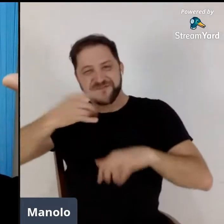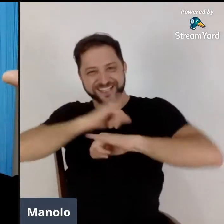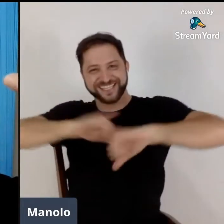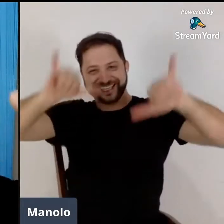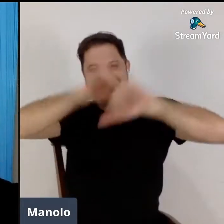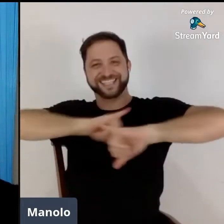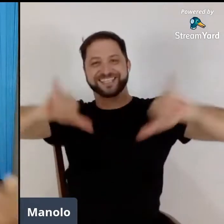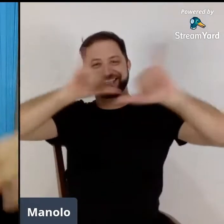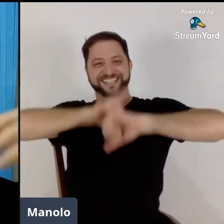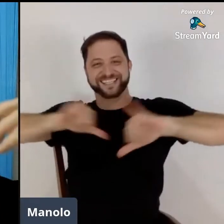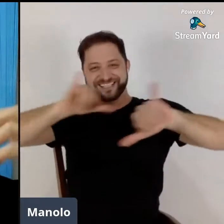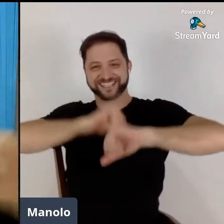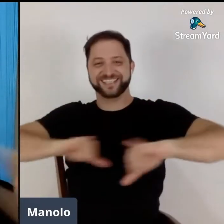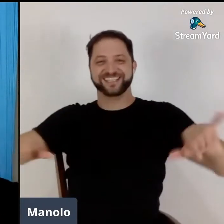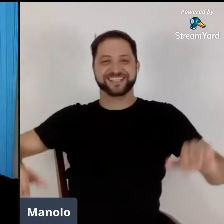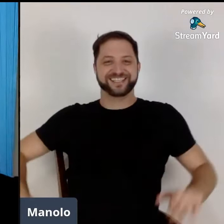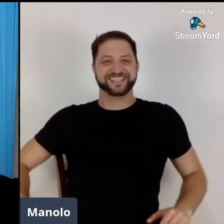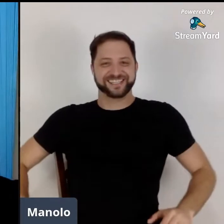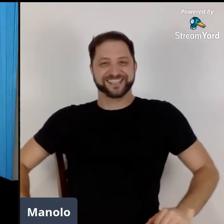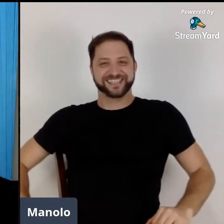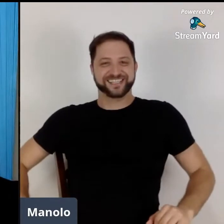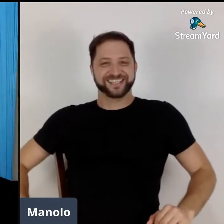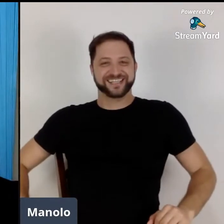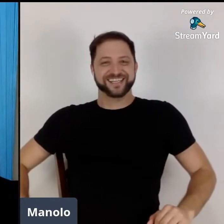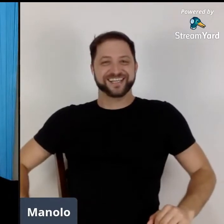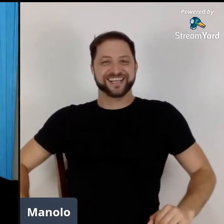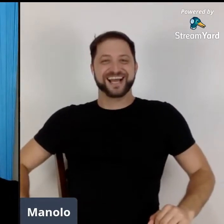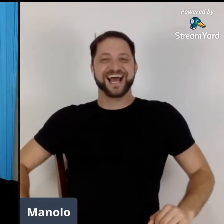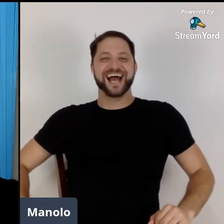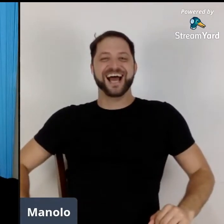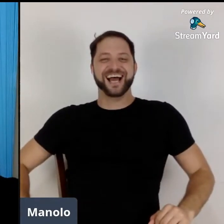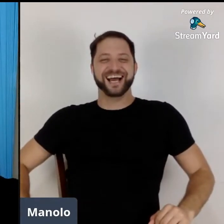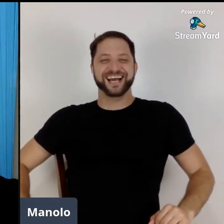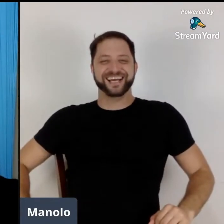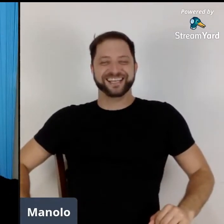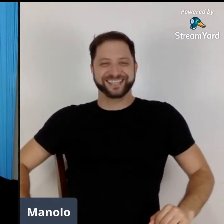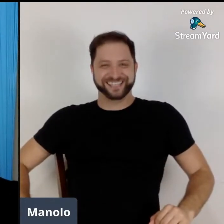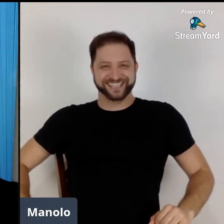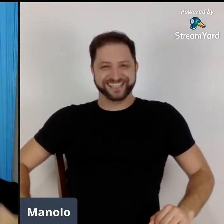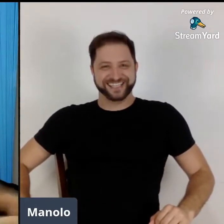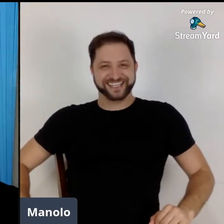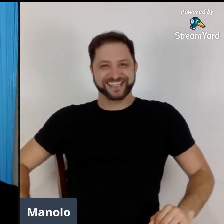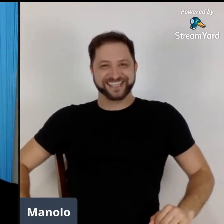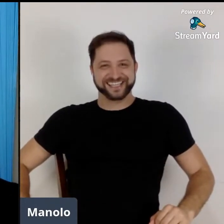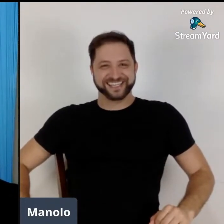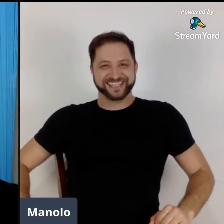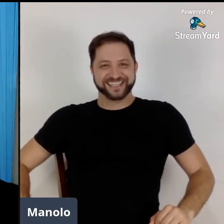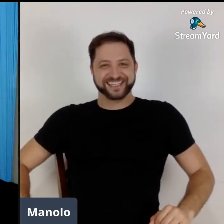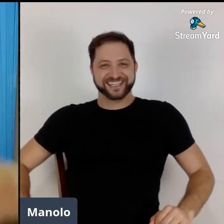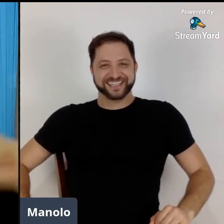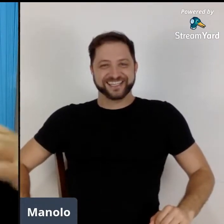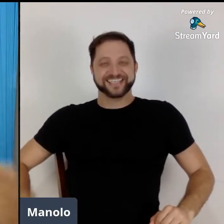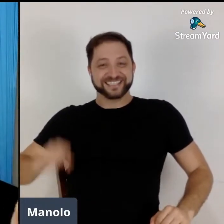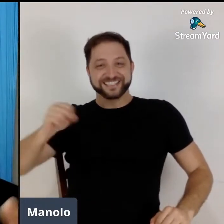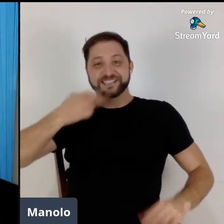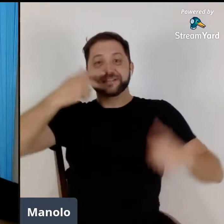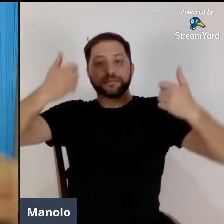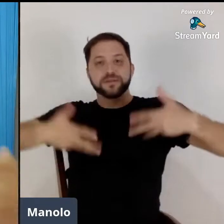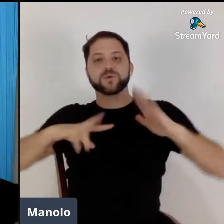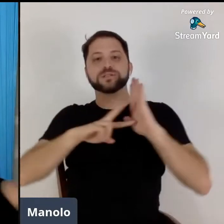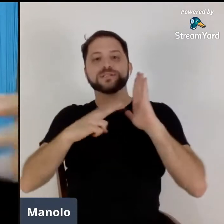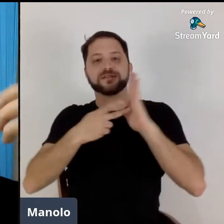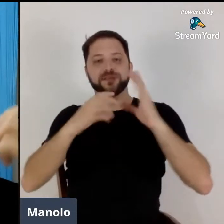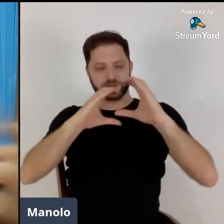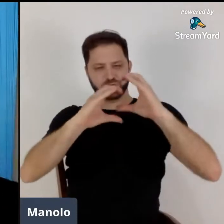comercial, cara. Aproveita e joga Duolibras agora para toda a rede conhecer. Explica o que é Duolibras, anuncia o teu